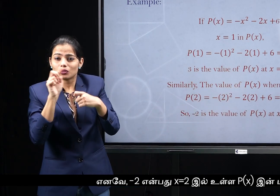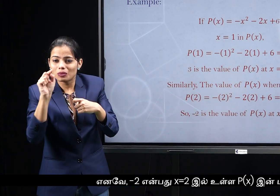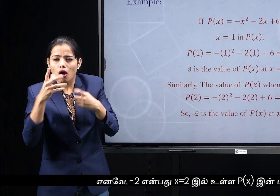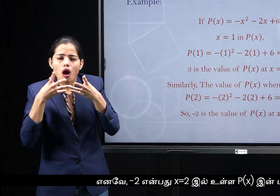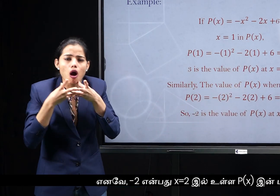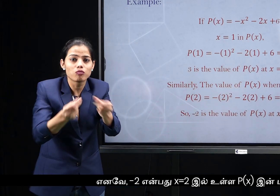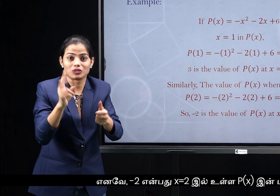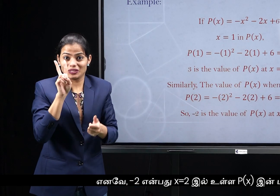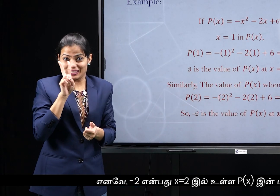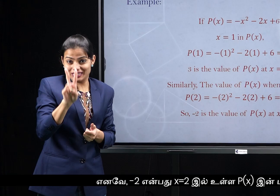எக்ஸின் மதிப்பு.